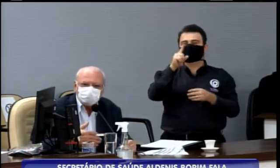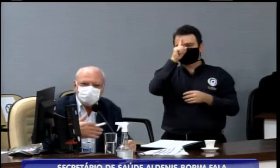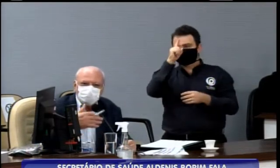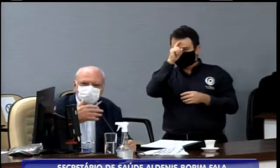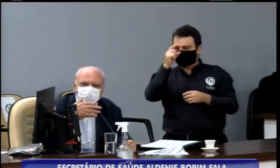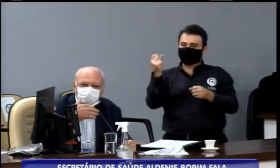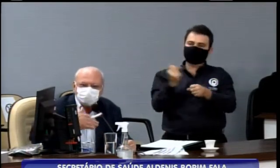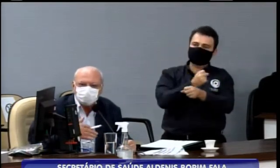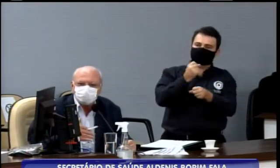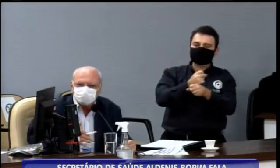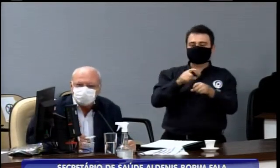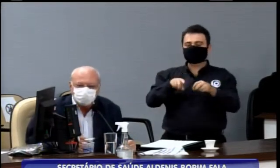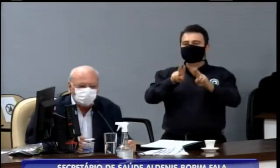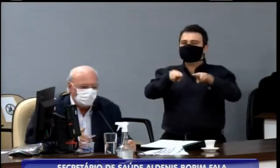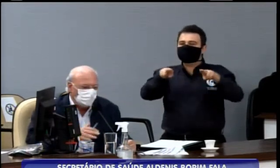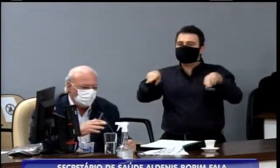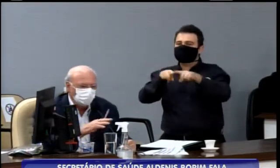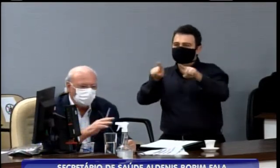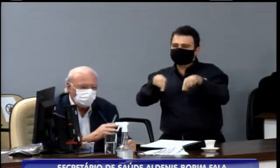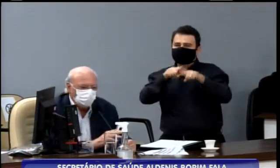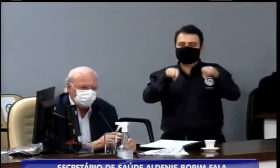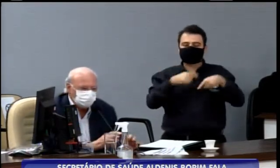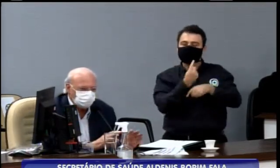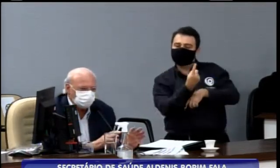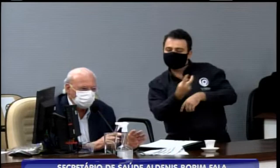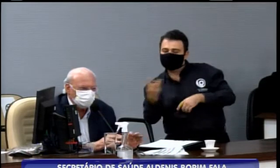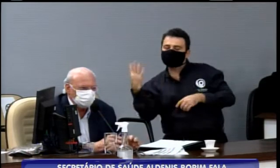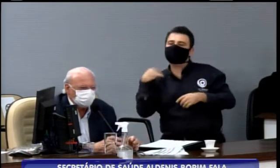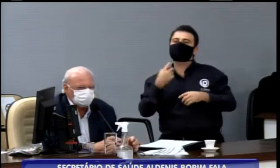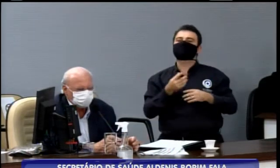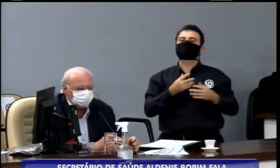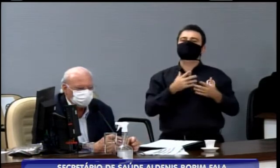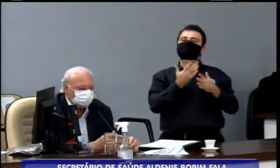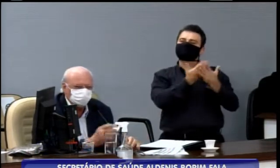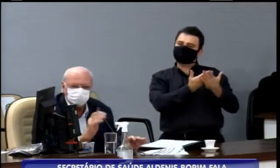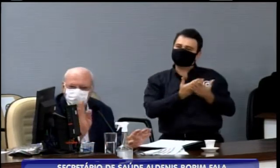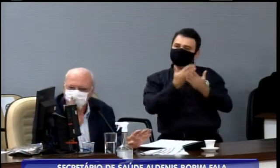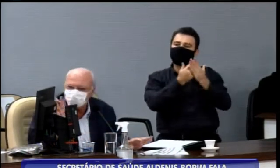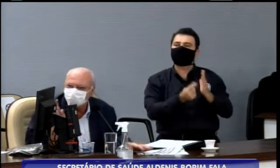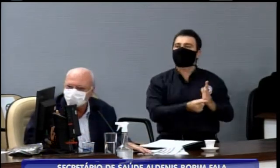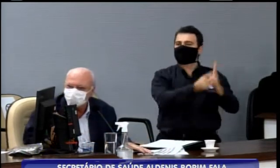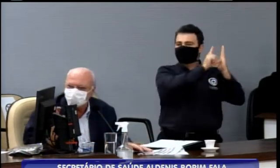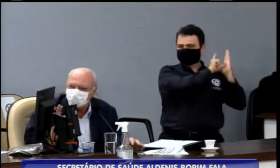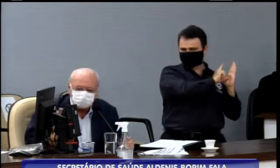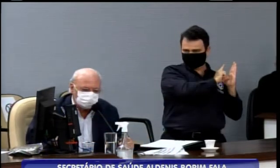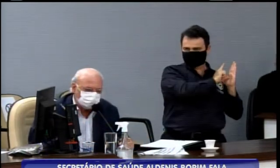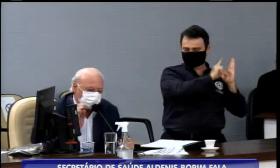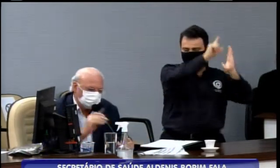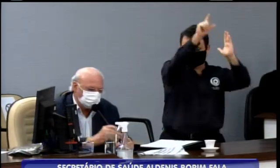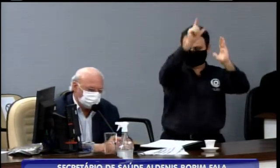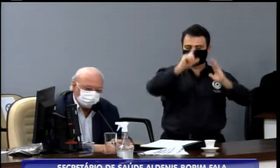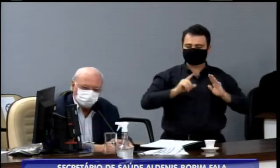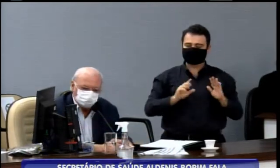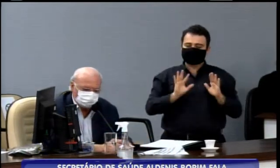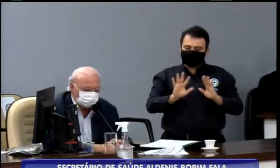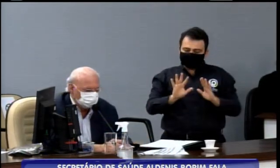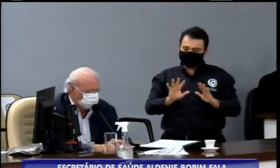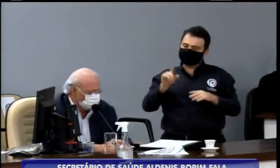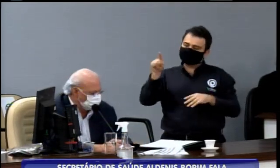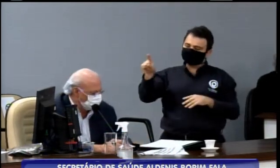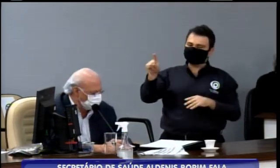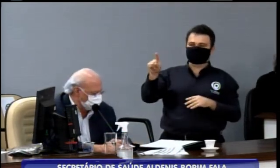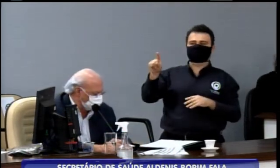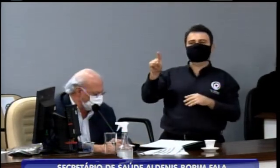leitos. Então, houve todo um estudo que eu iria apresentar, mas eu acho que isso responde grande parte das